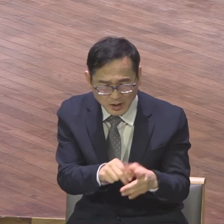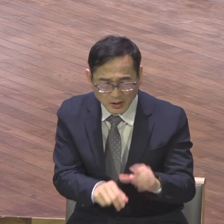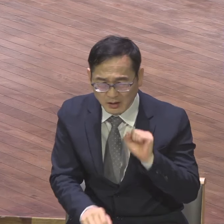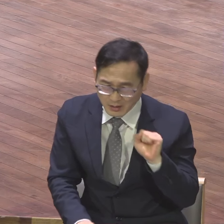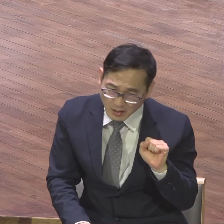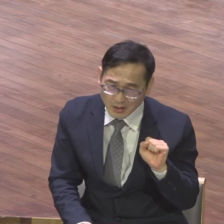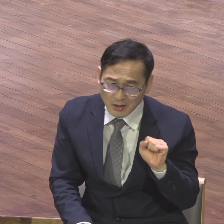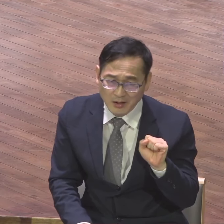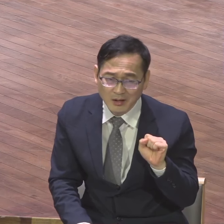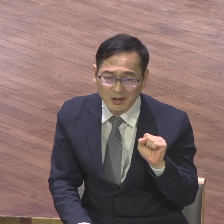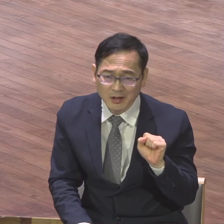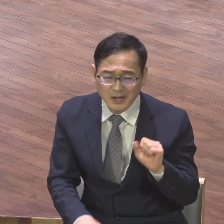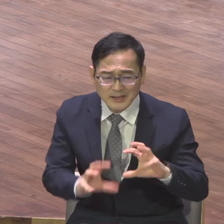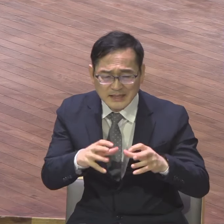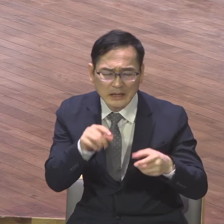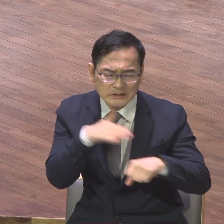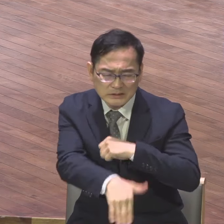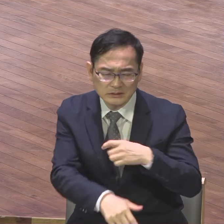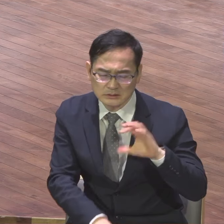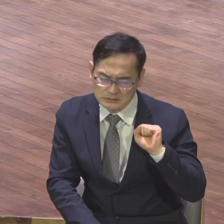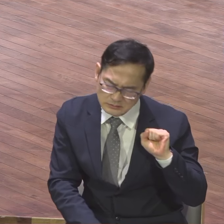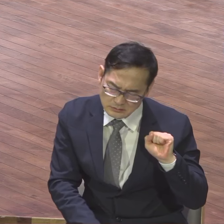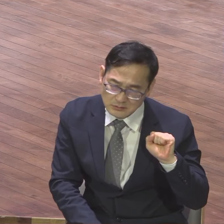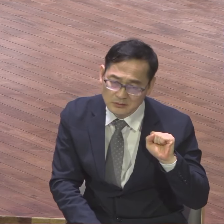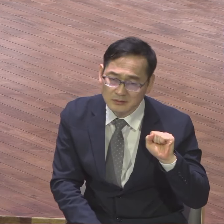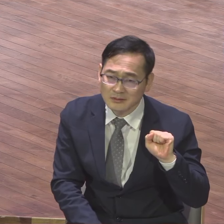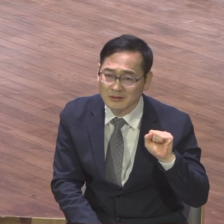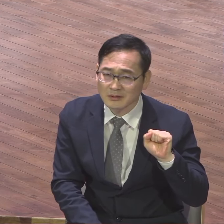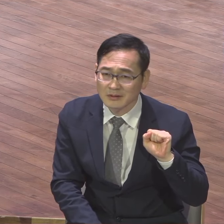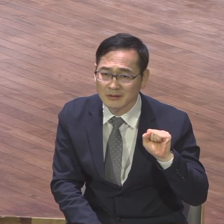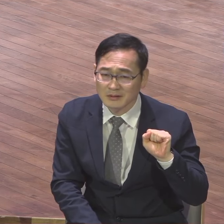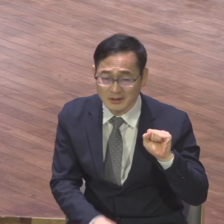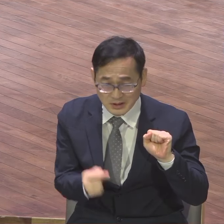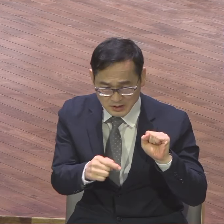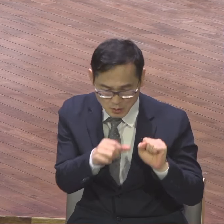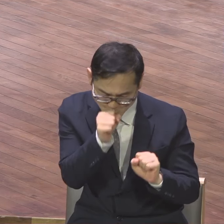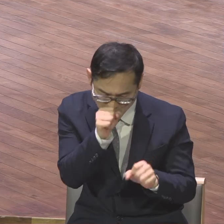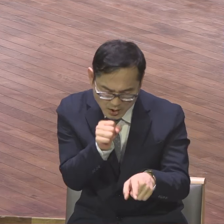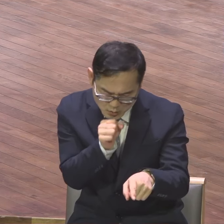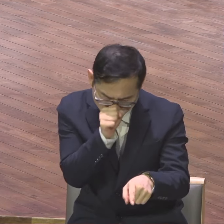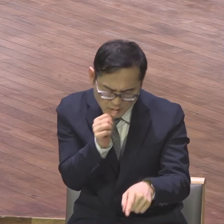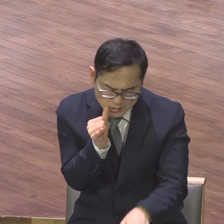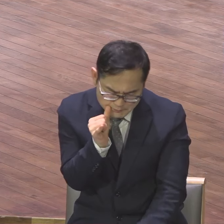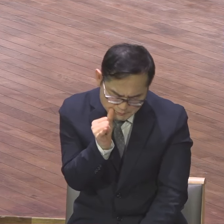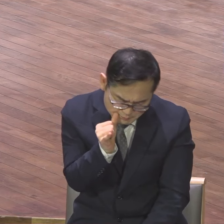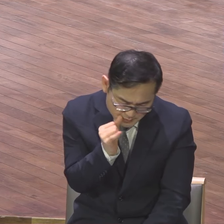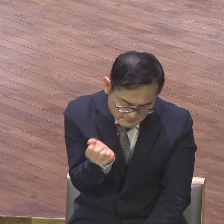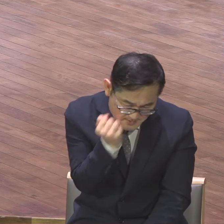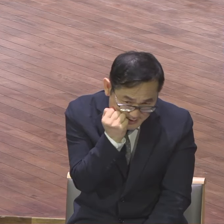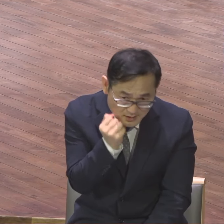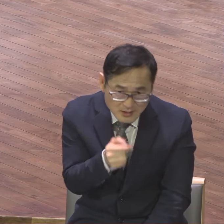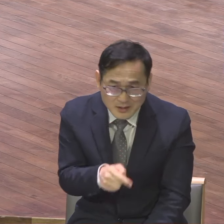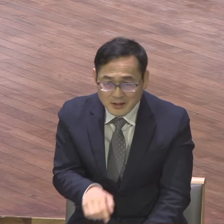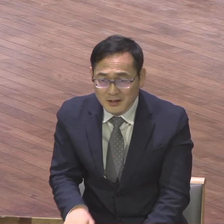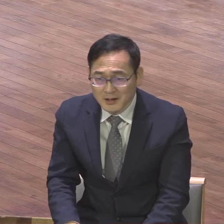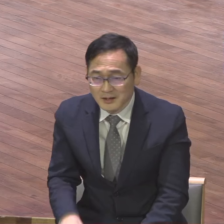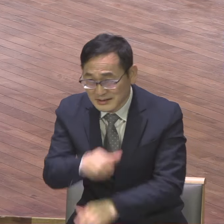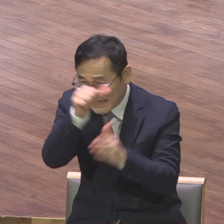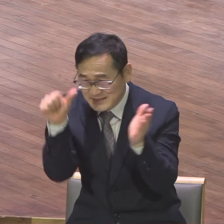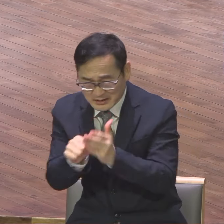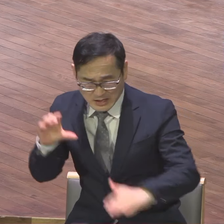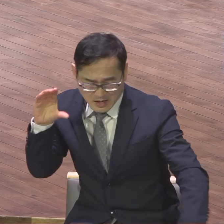서론도 중요해요. 서론이 있어야 본론이 있는 거니까. 그런데 모두 우리 삶을 다 올인을 시키는 거지 서론이라